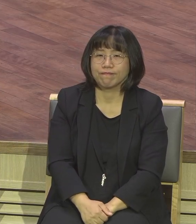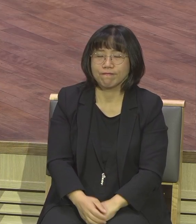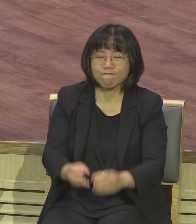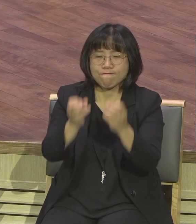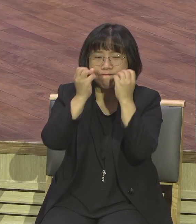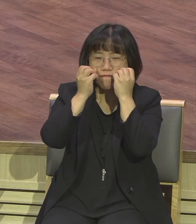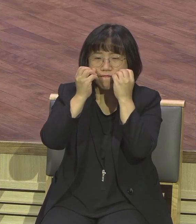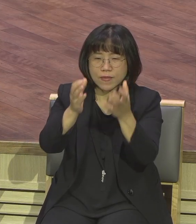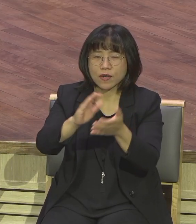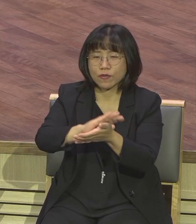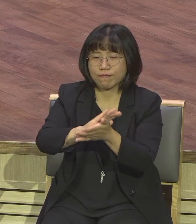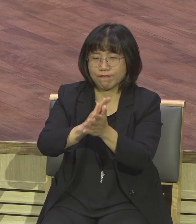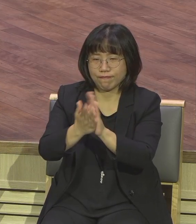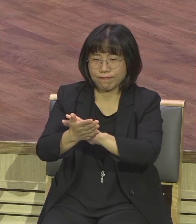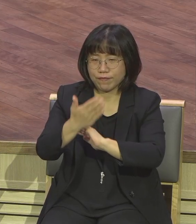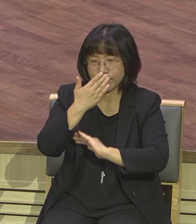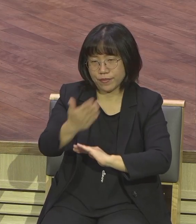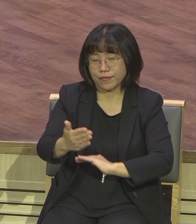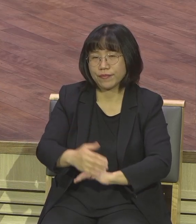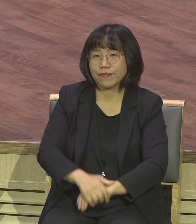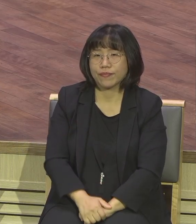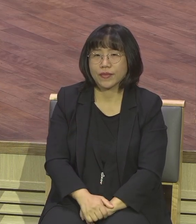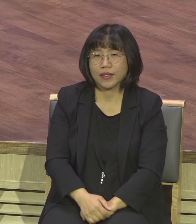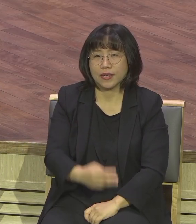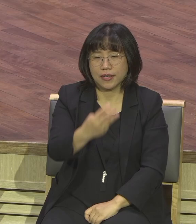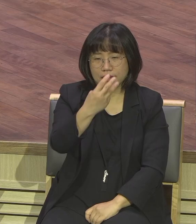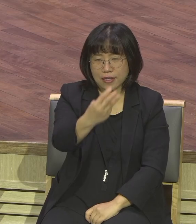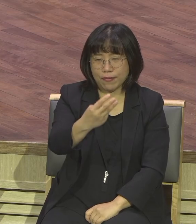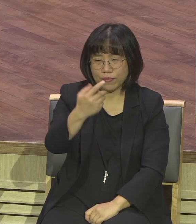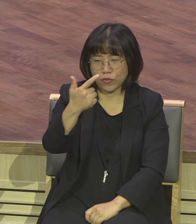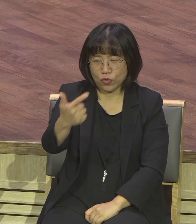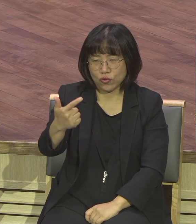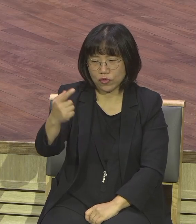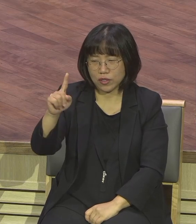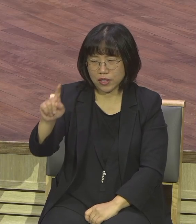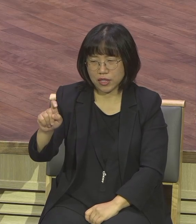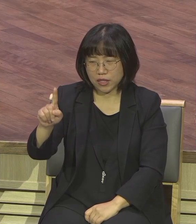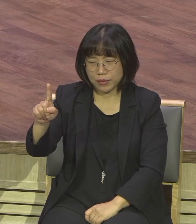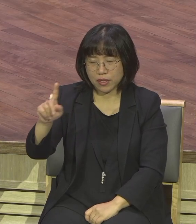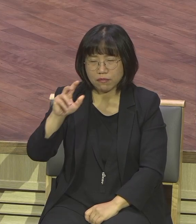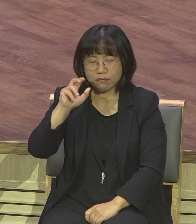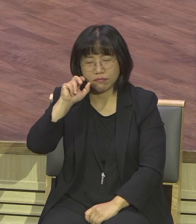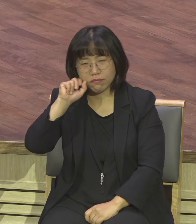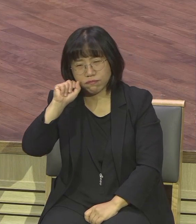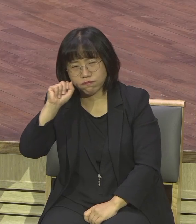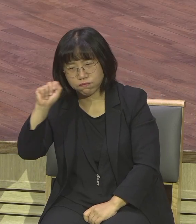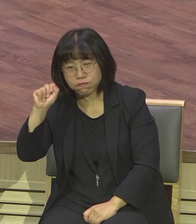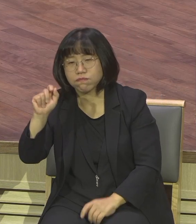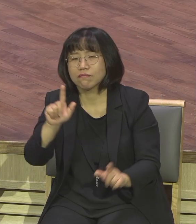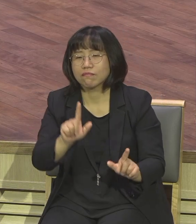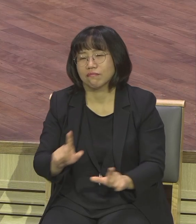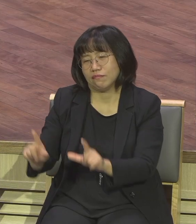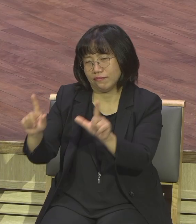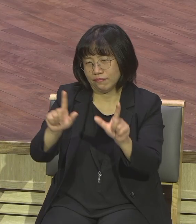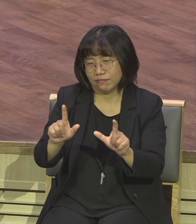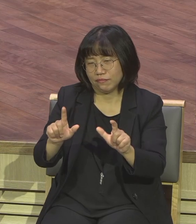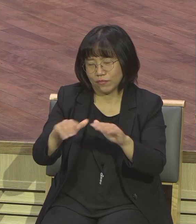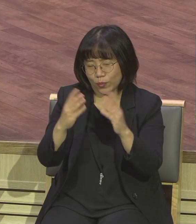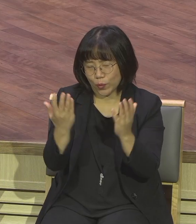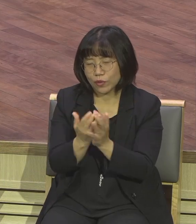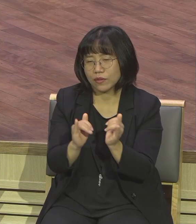새롭게 복음 체험. 360일 다 걸려 있어요. 여기 다 세상 사람들 다 싹 누구나 할 거 다 걸려